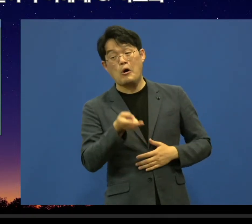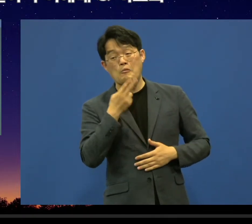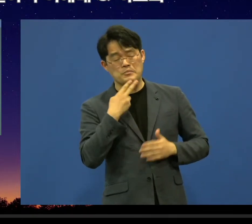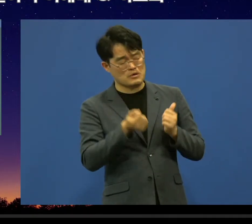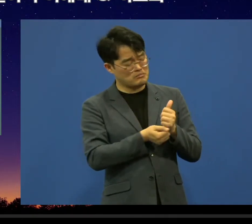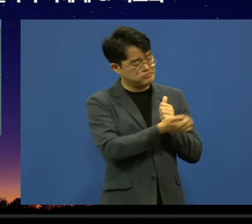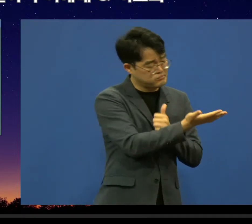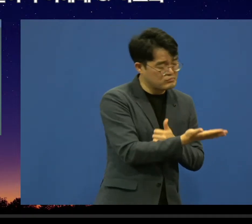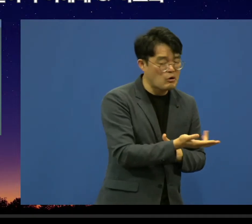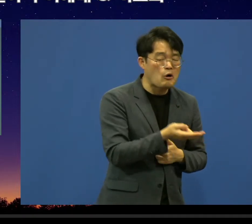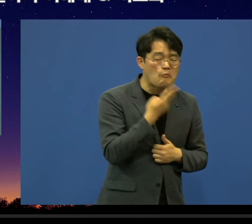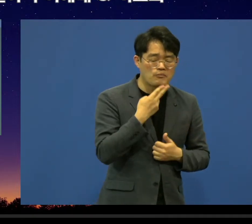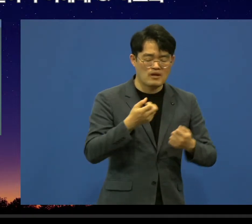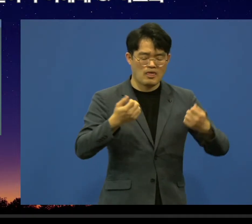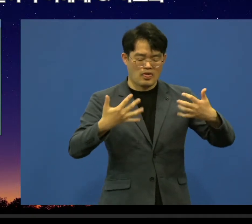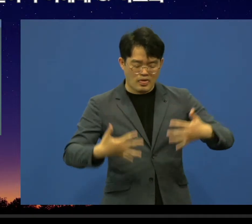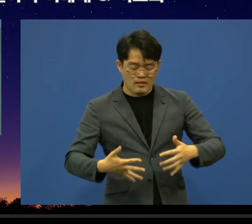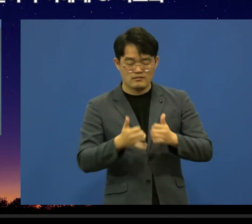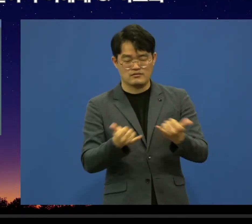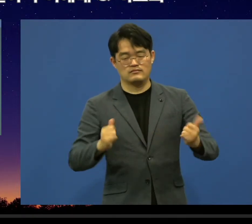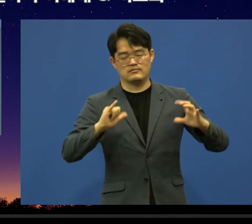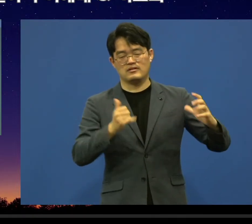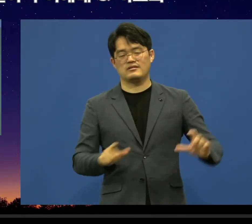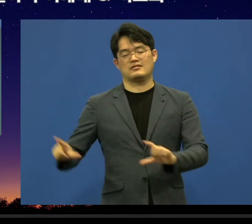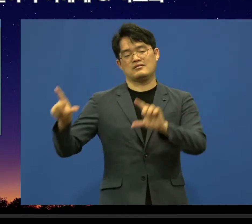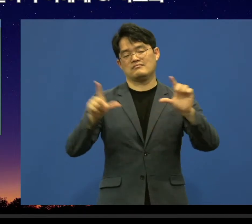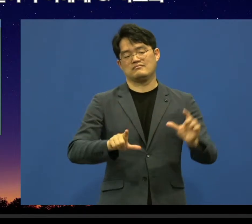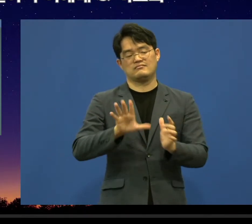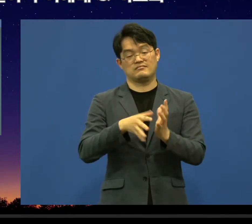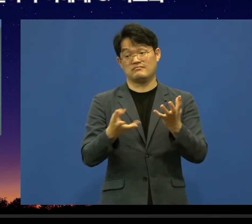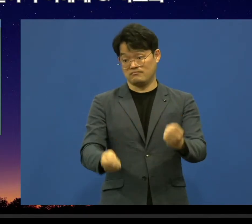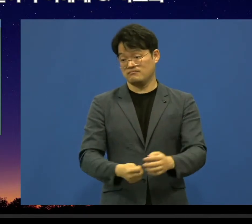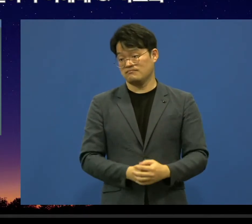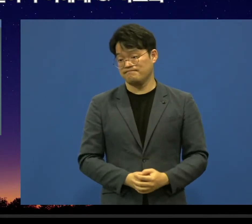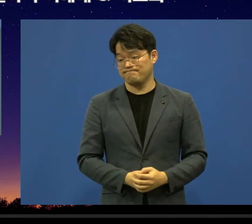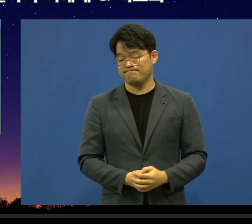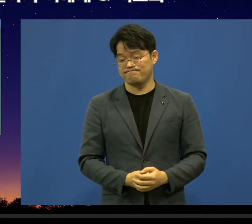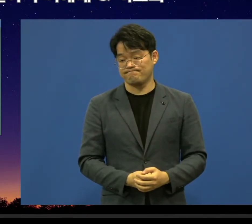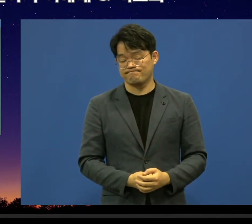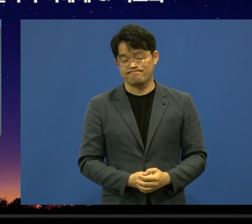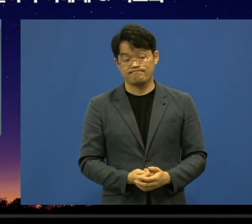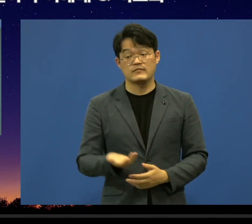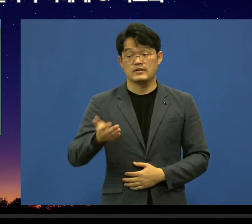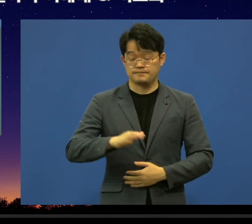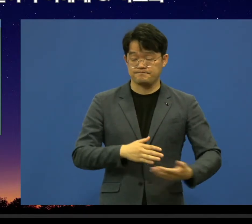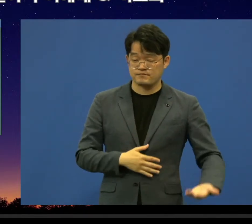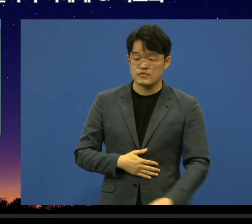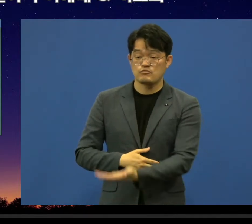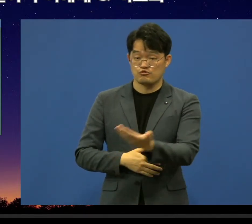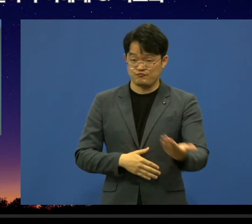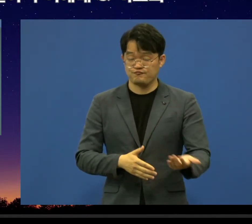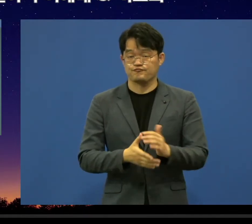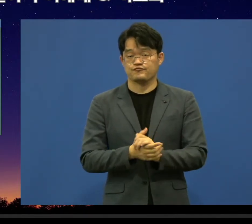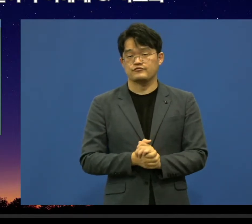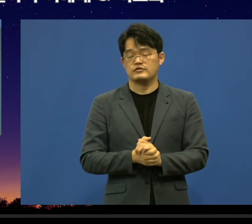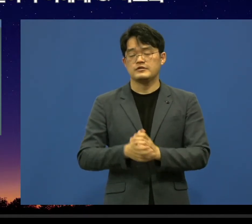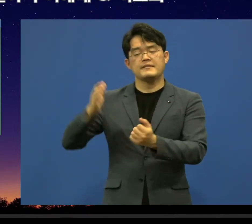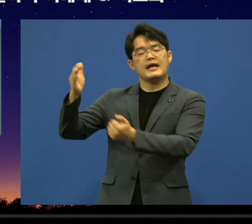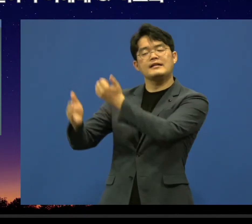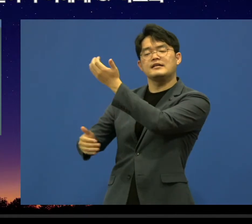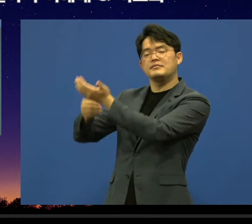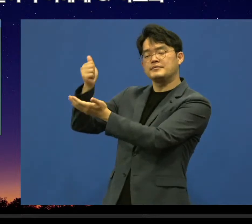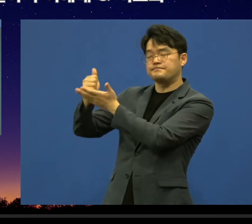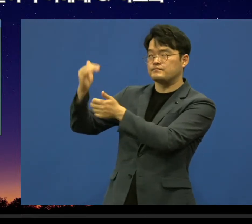미약한 자처럼 우리는 세상 속에서 살아갈 때가 아주 많이 있어요. 그러나 여러분, 진실은 이겁니다. 하나님이